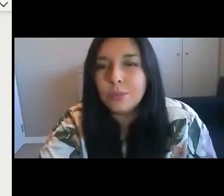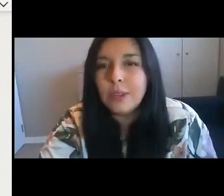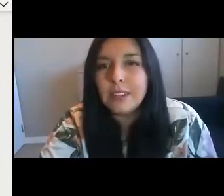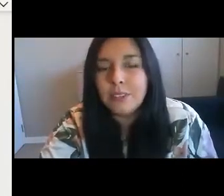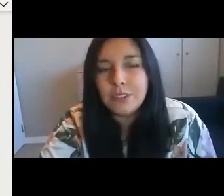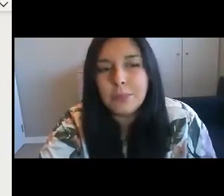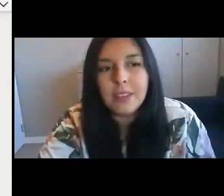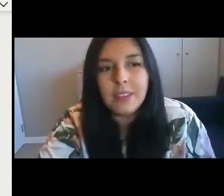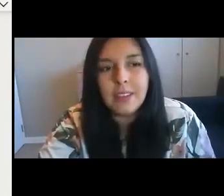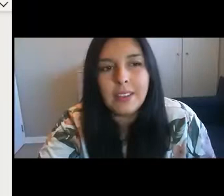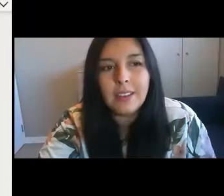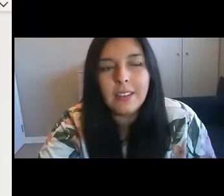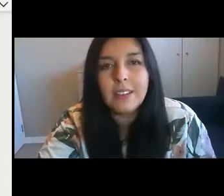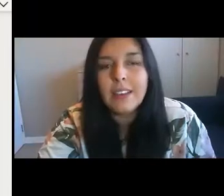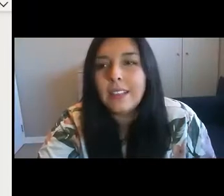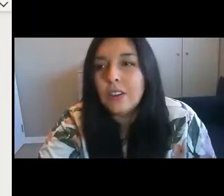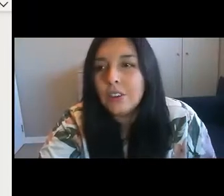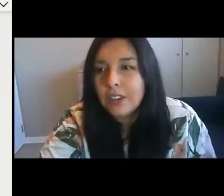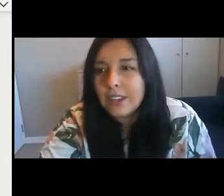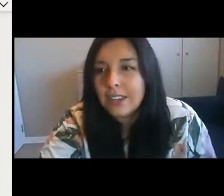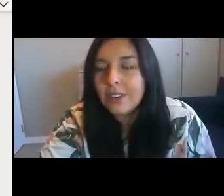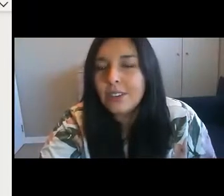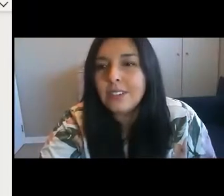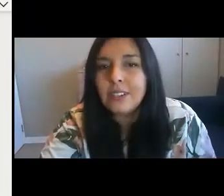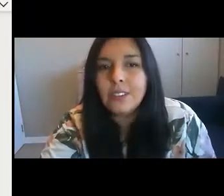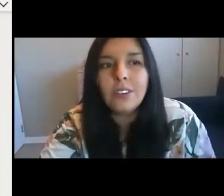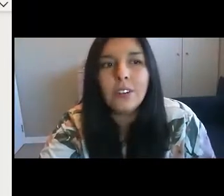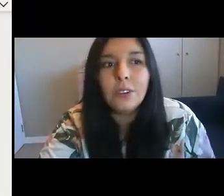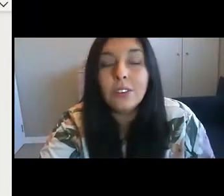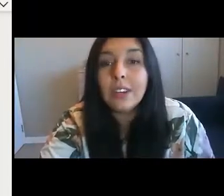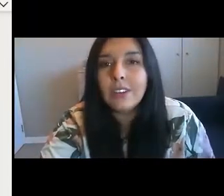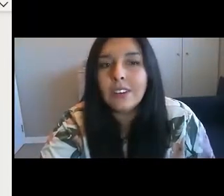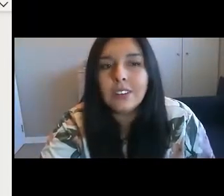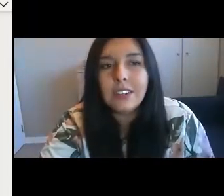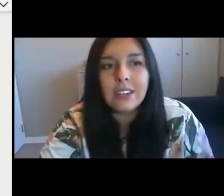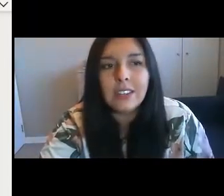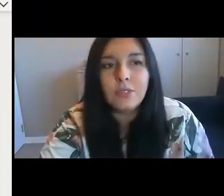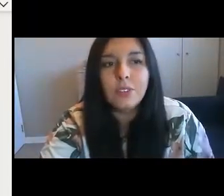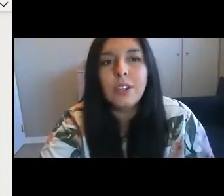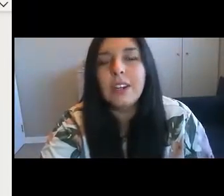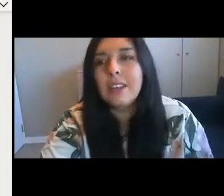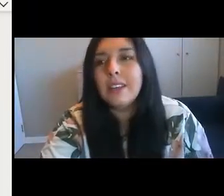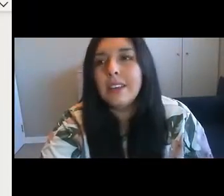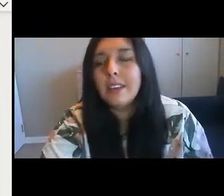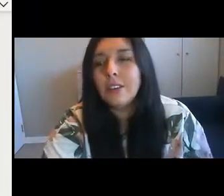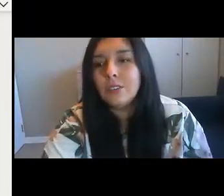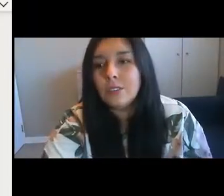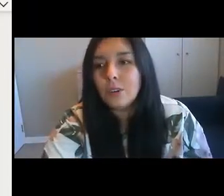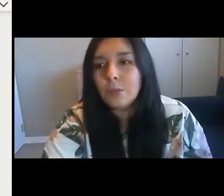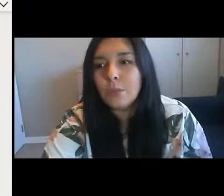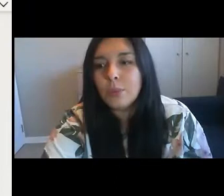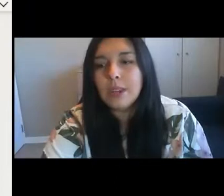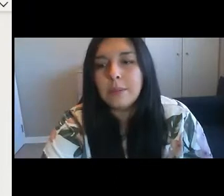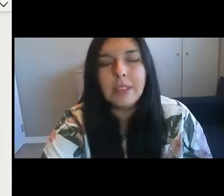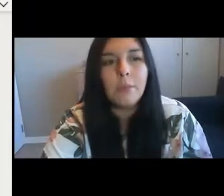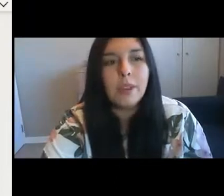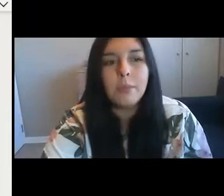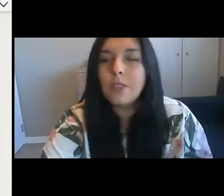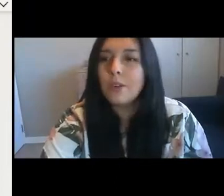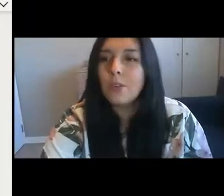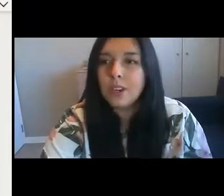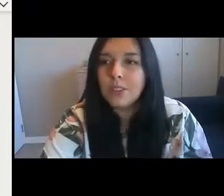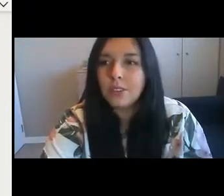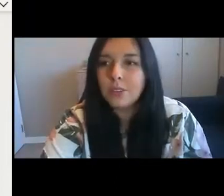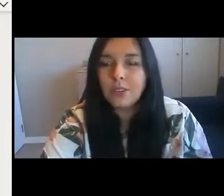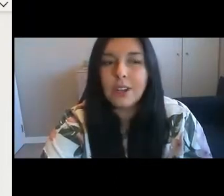plataformas de correo, ¿cierto? Lo bueno es que el correo tiene hartas funcionalidades y nosotros como programa también